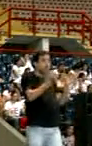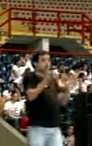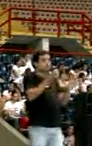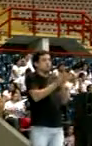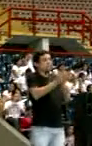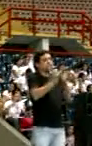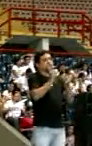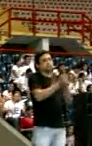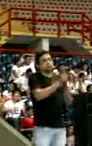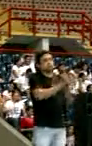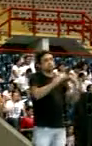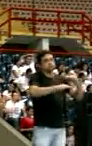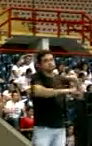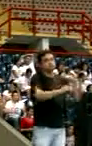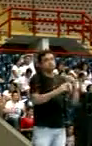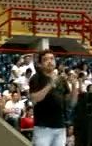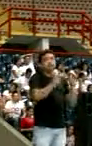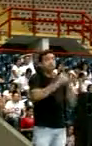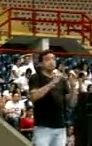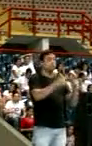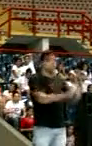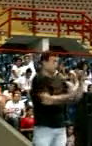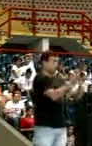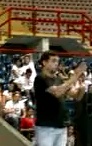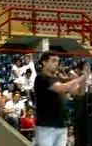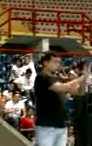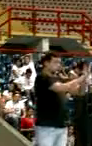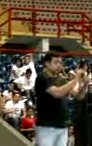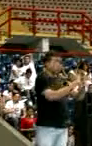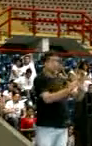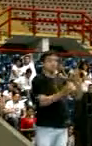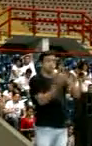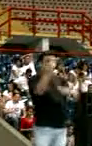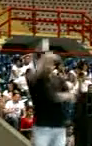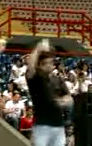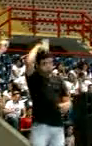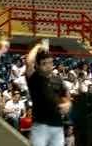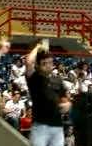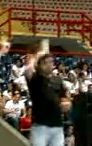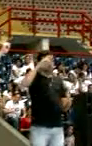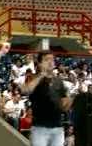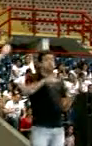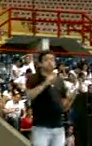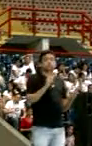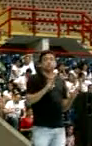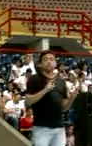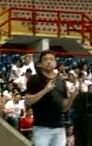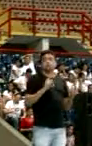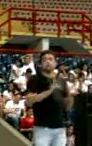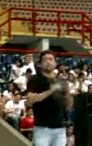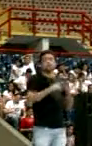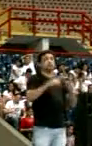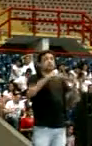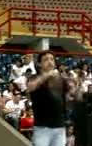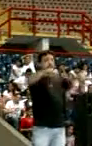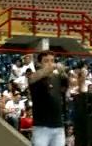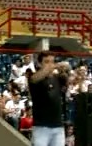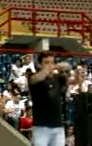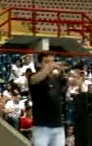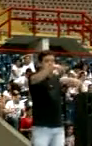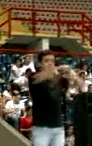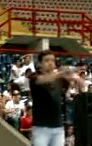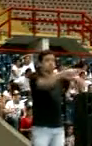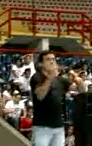pô. Mas surge a burguesia, surge o rei, pô. Terra se tornou um